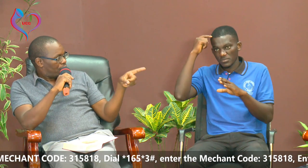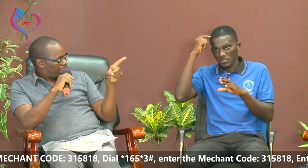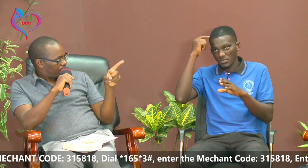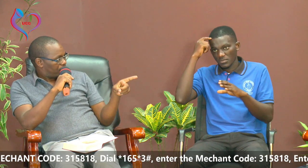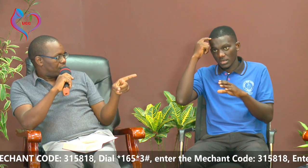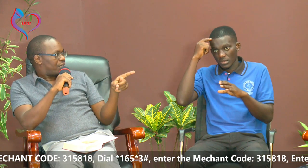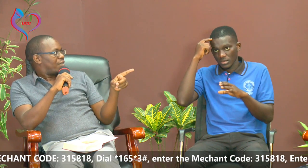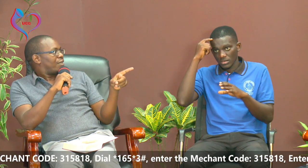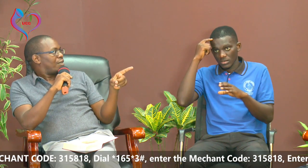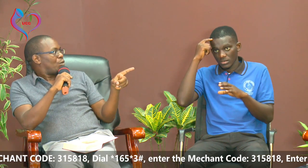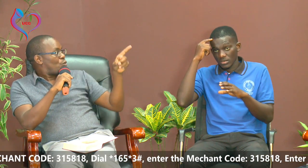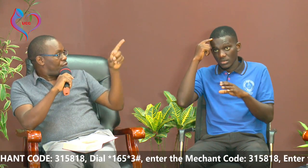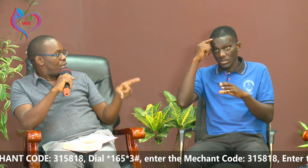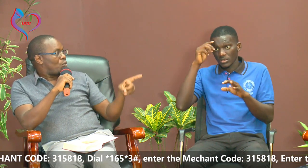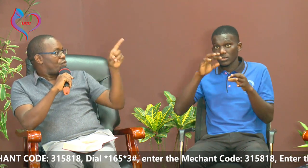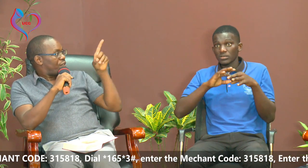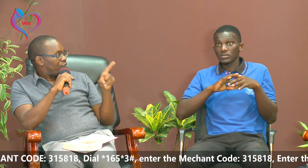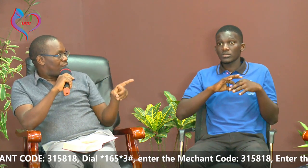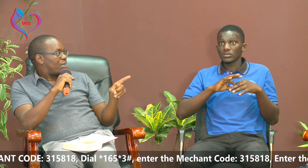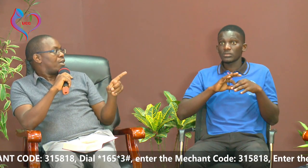nga yebase bakukuvira mu ofira